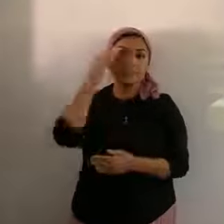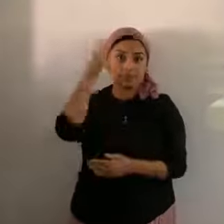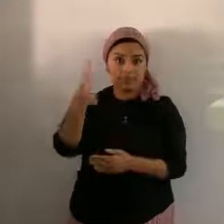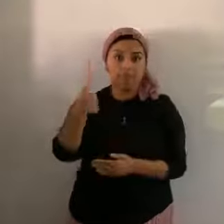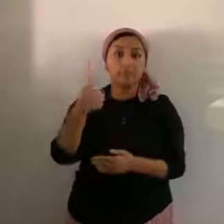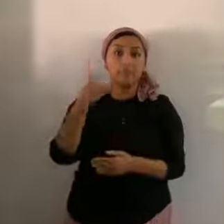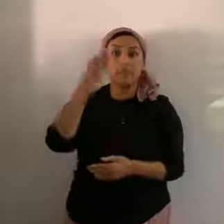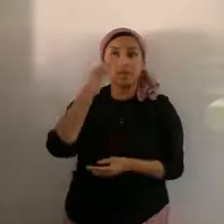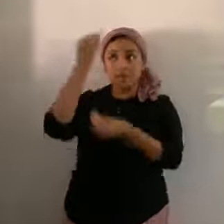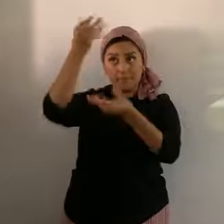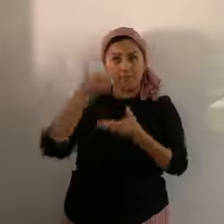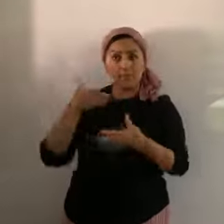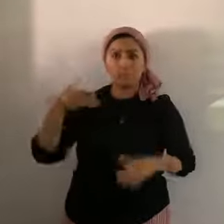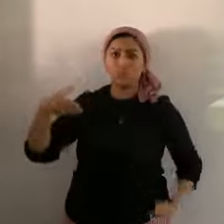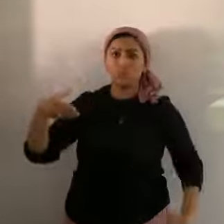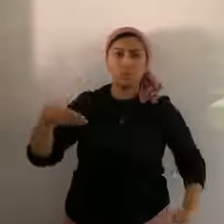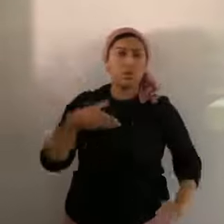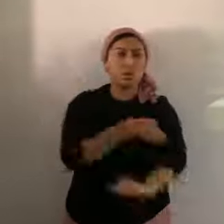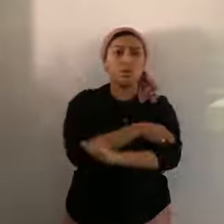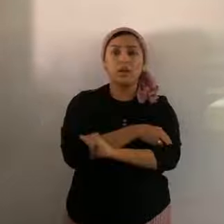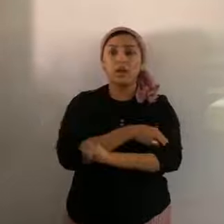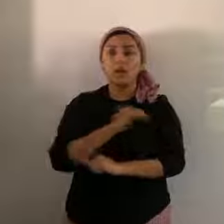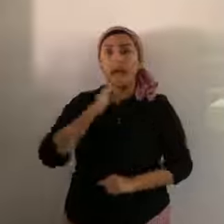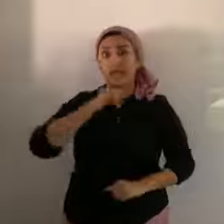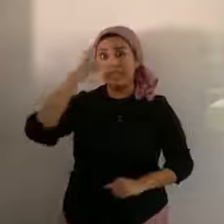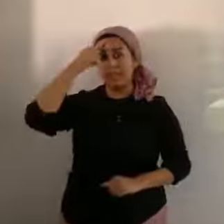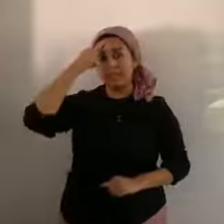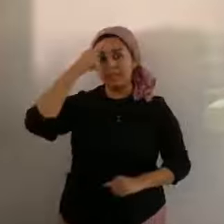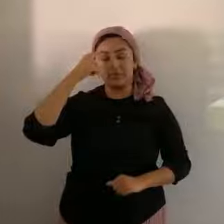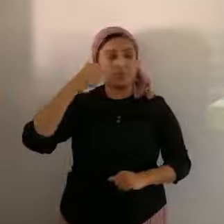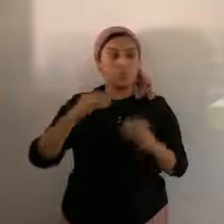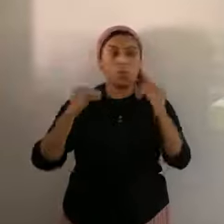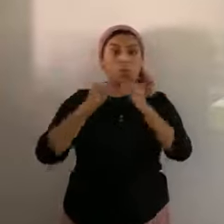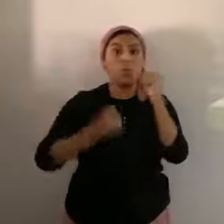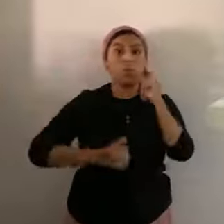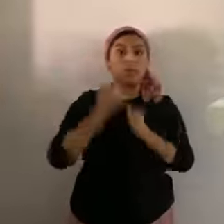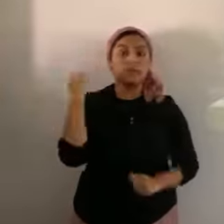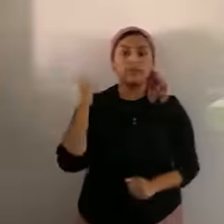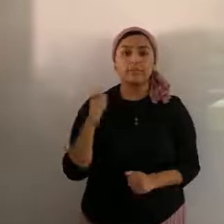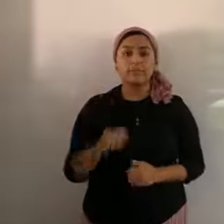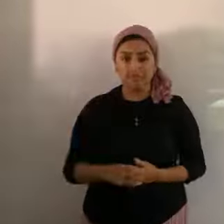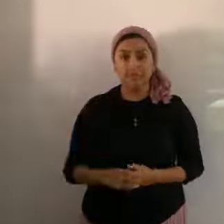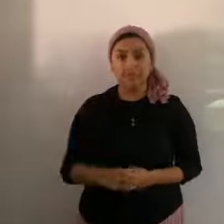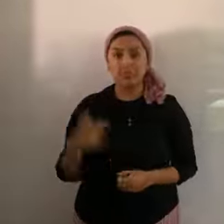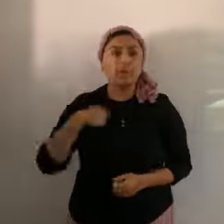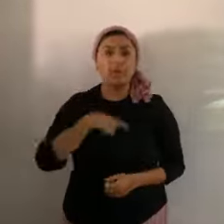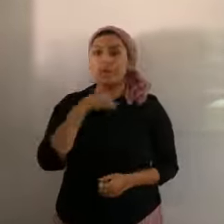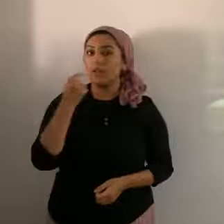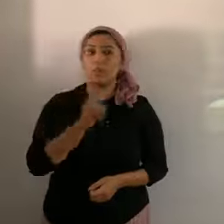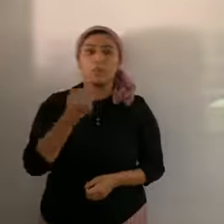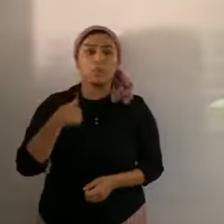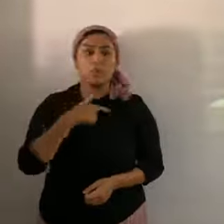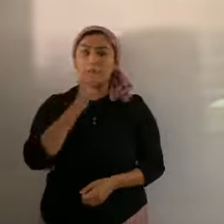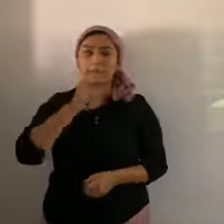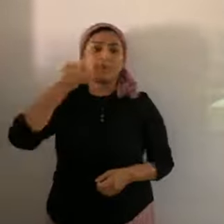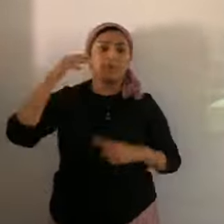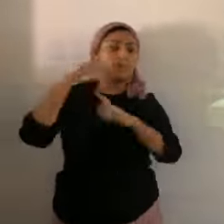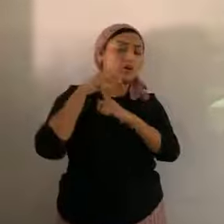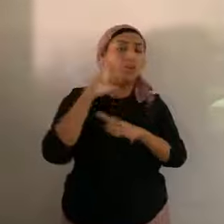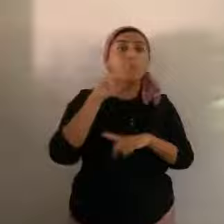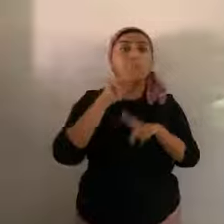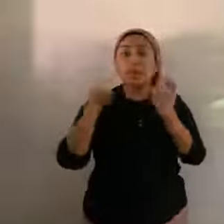Nos va a demandar fuertemente, yo creo que como a nadie, ¿eh? Yo creo que como a nadie. No somos los únicos ni los mejores, pero